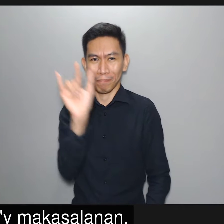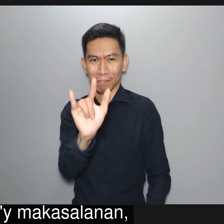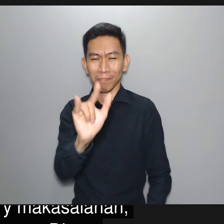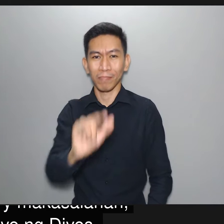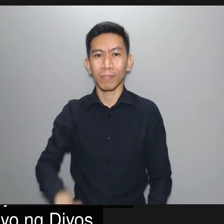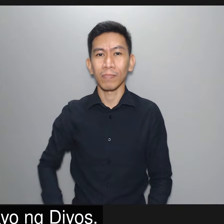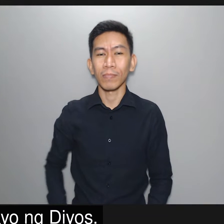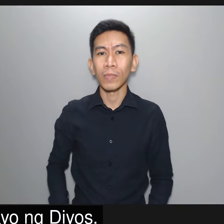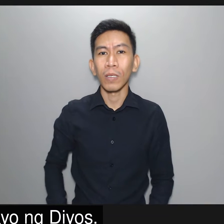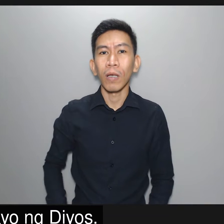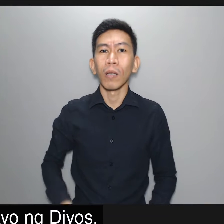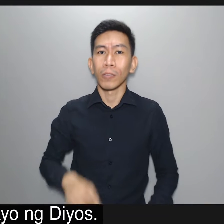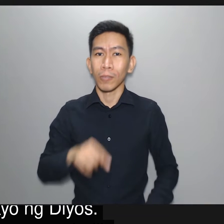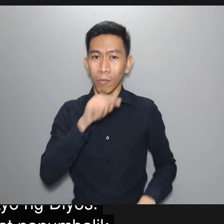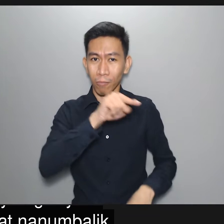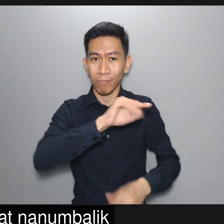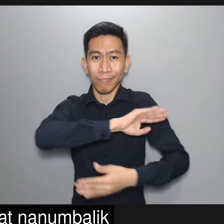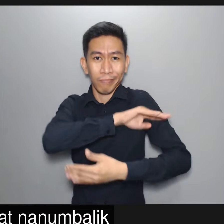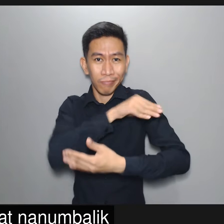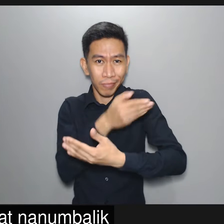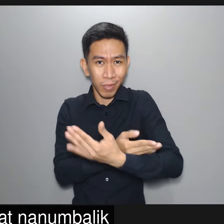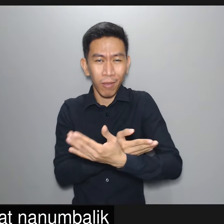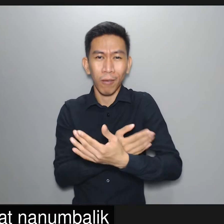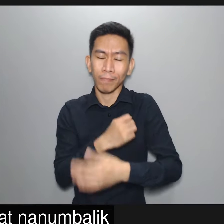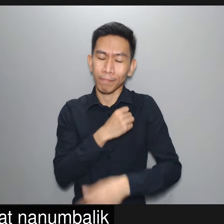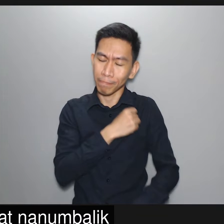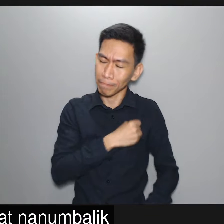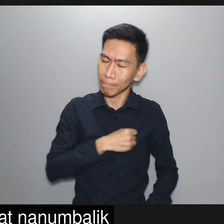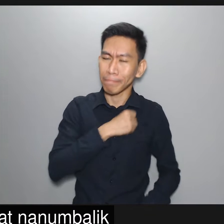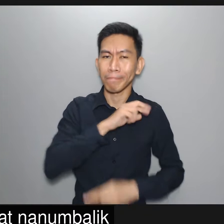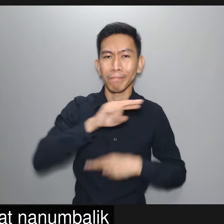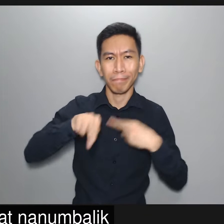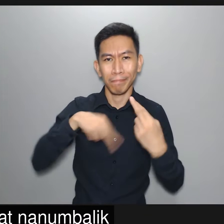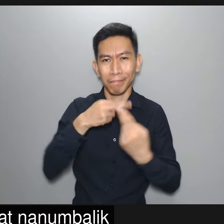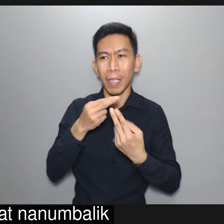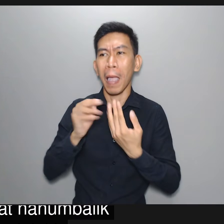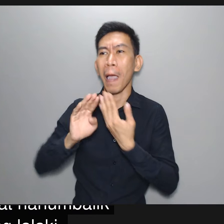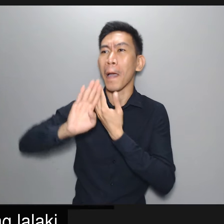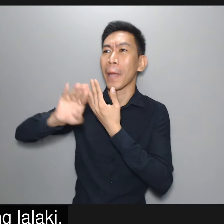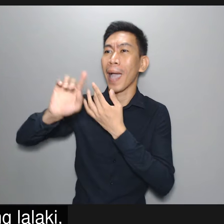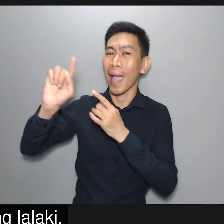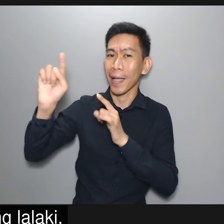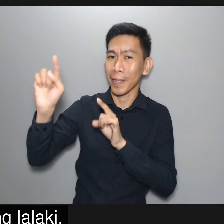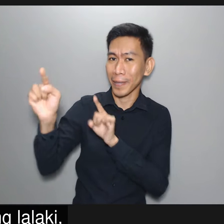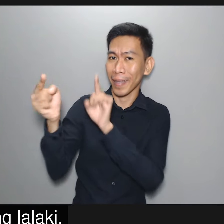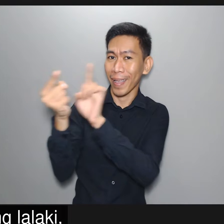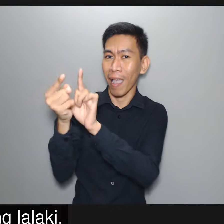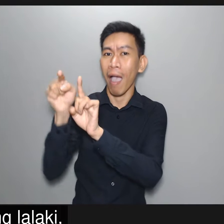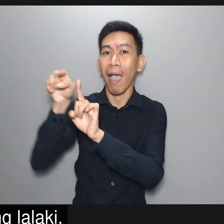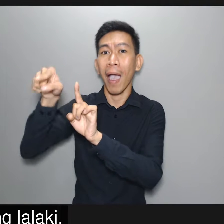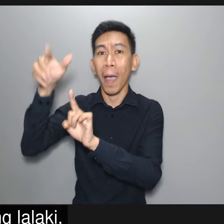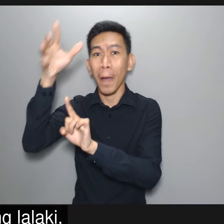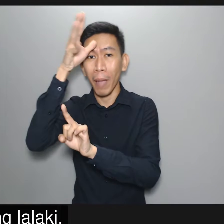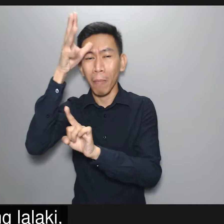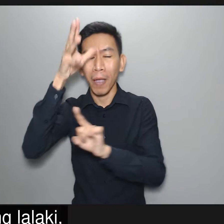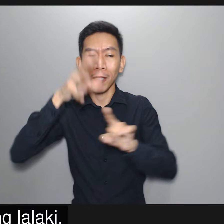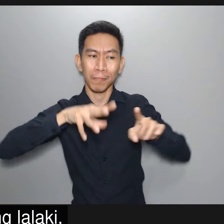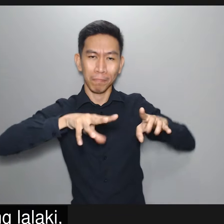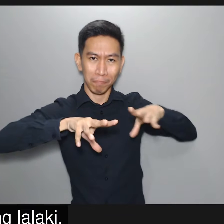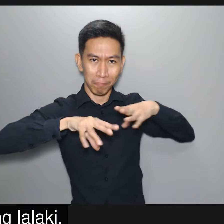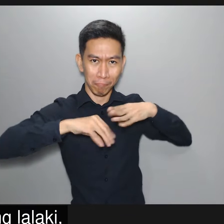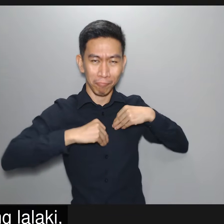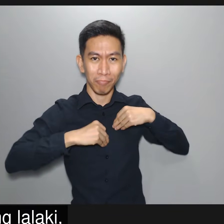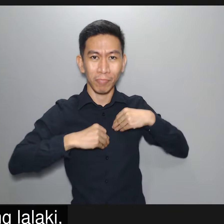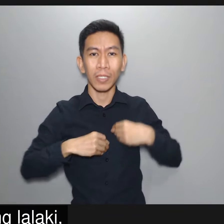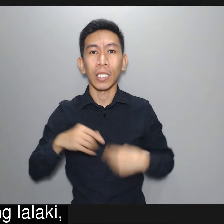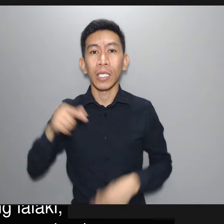at nanumbalik ang batang lalaki, malugod siyang tinanggap ng kanyang ama. Nais ng Diyos na tayo'y manumbalik